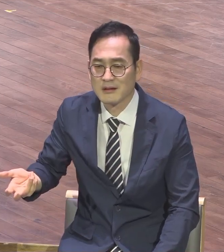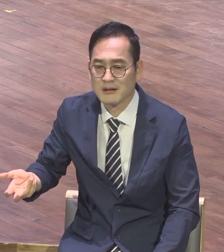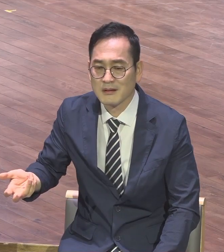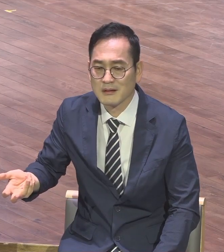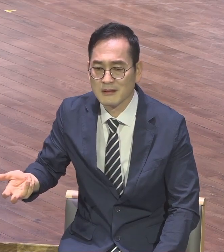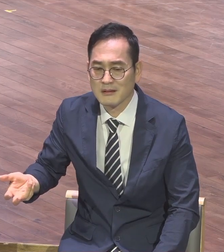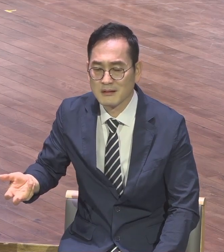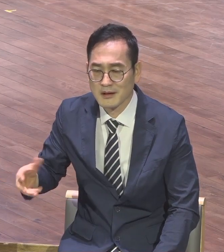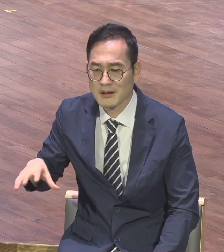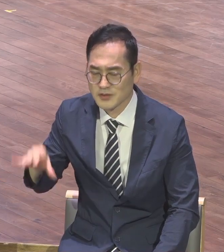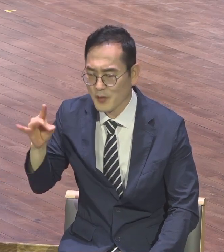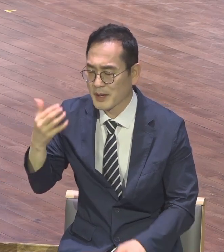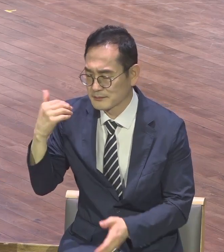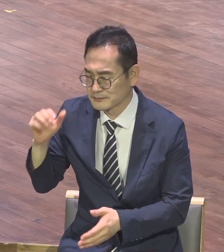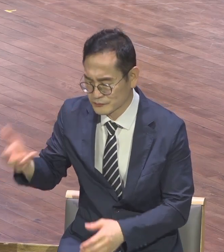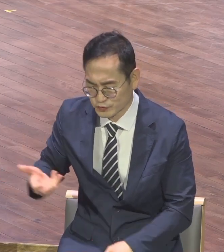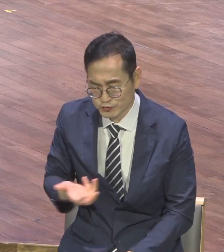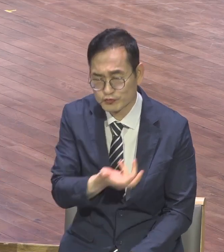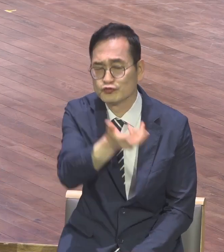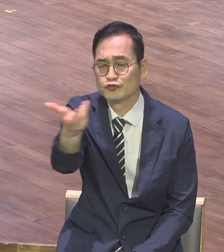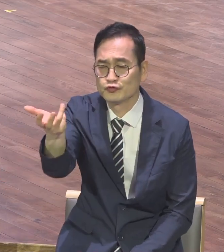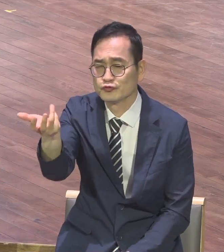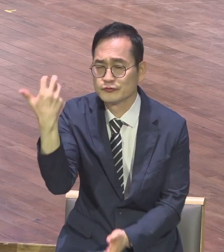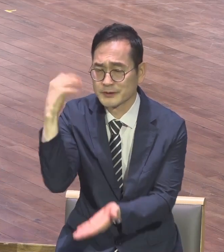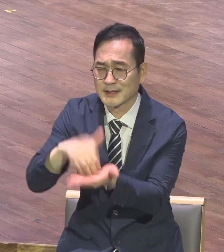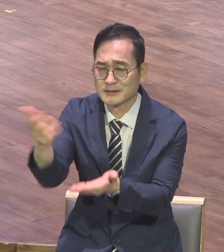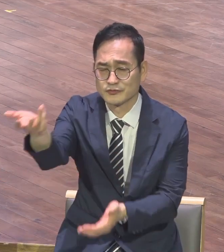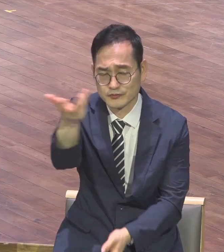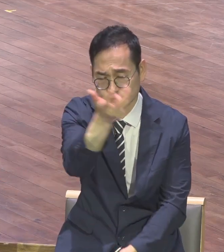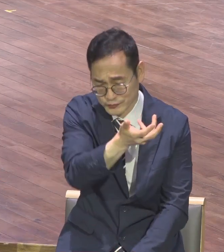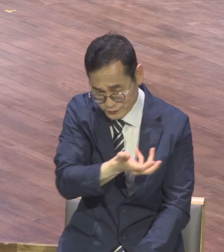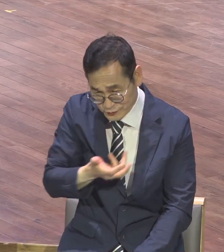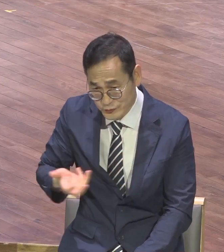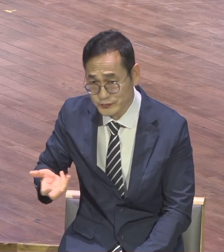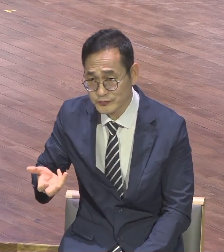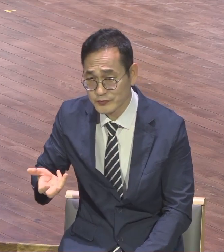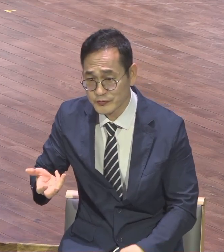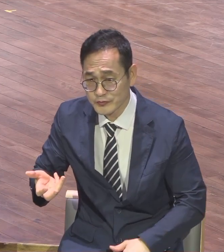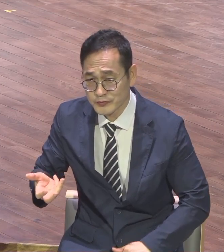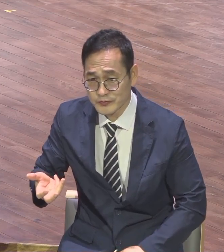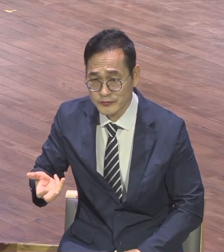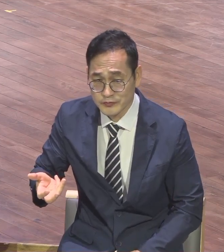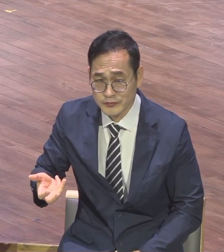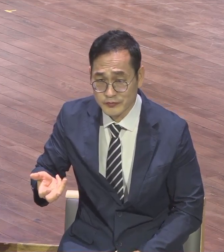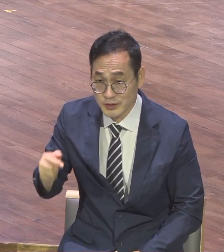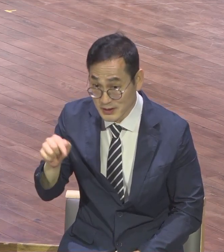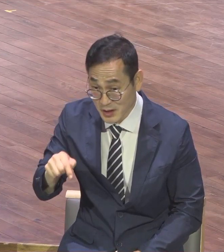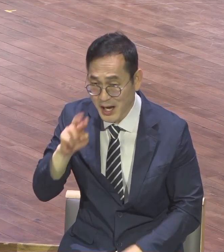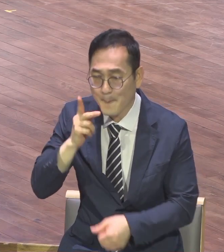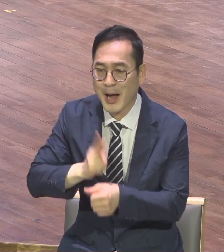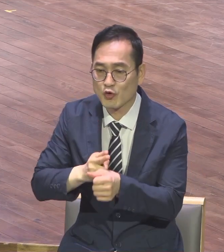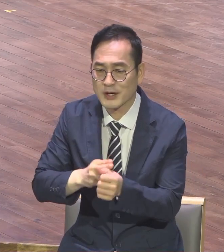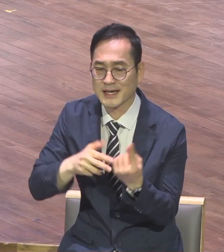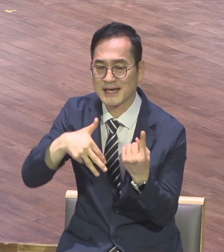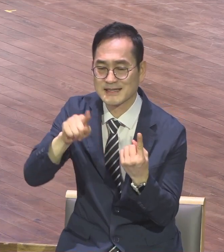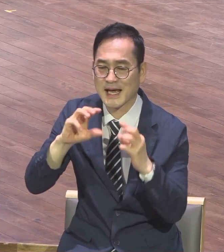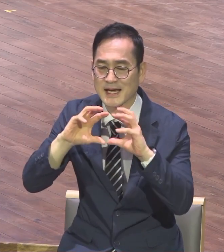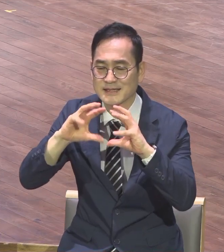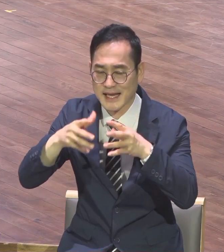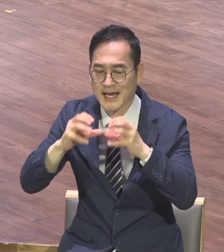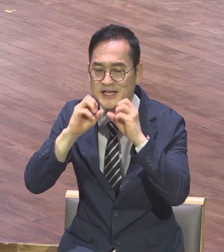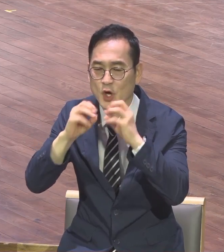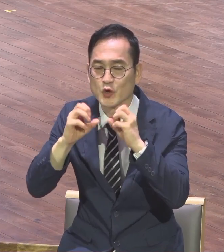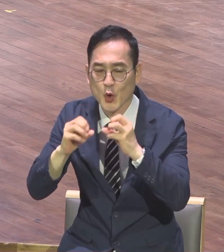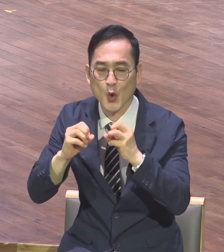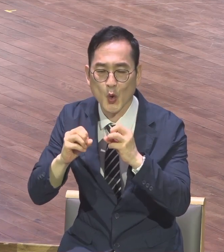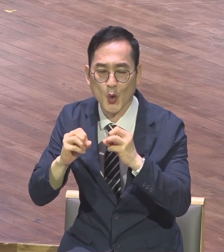이제 수리아 안디옥으로 돌아오는 저 여정이 바울의 1차 선교